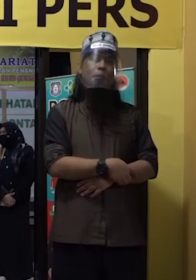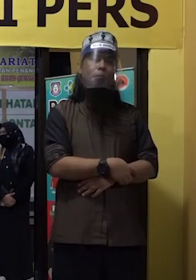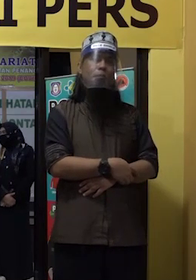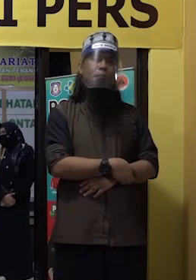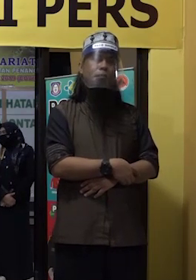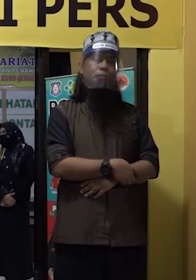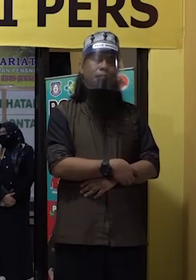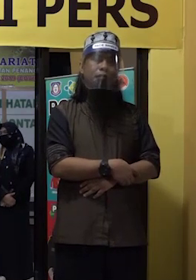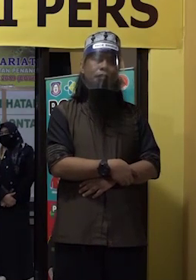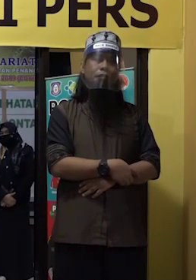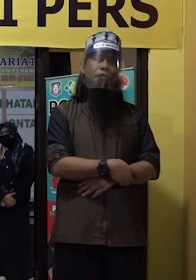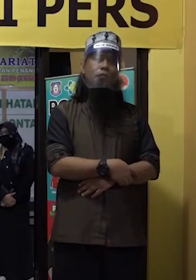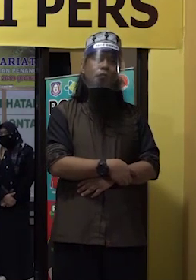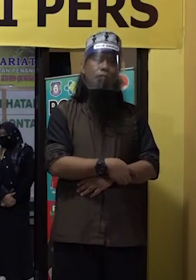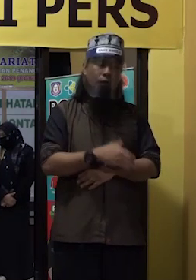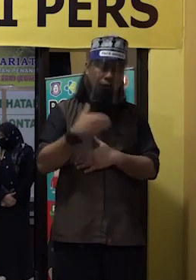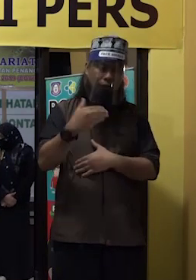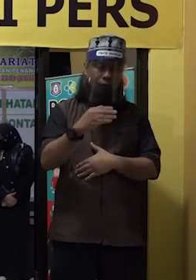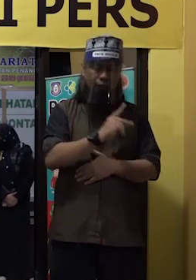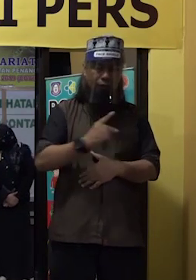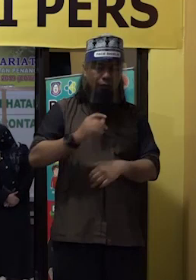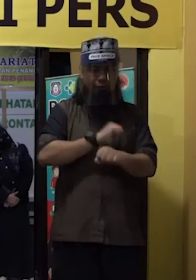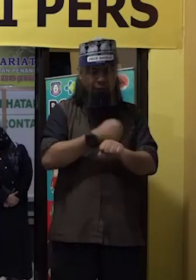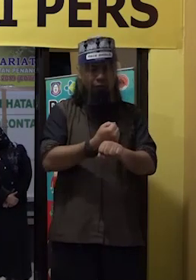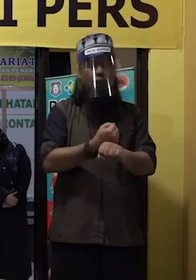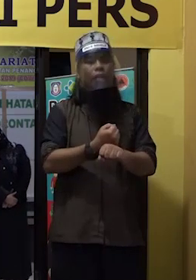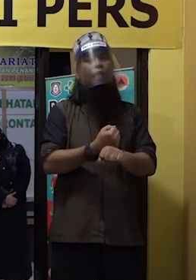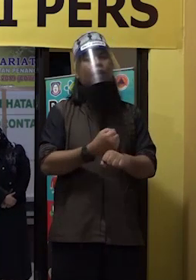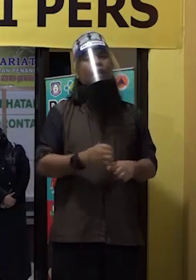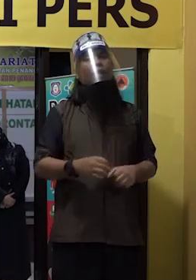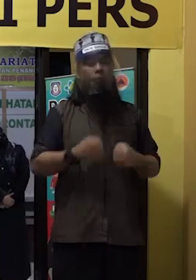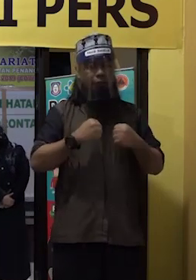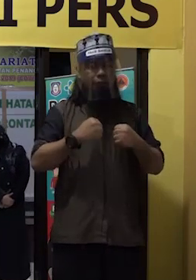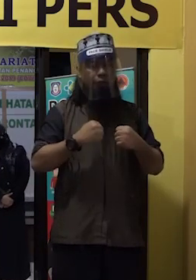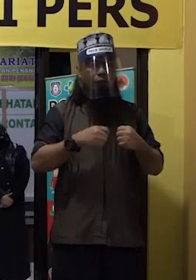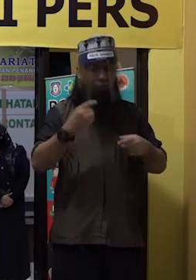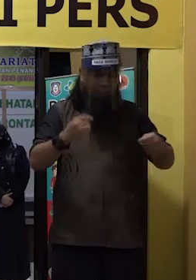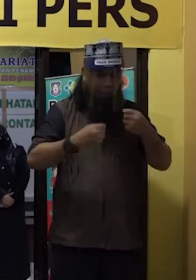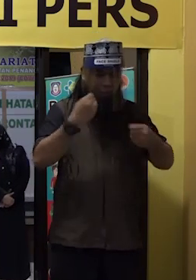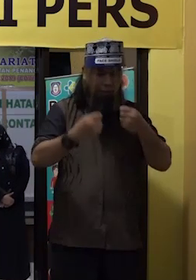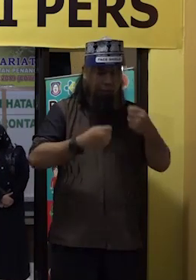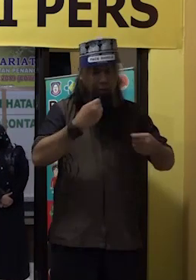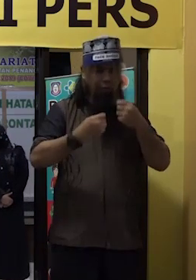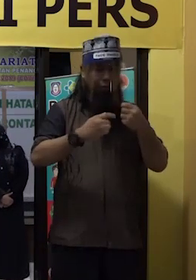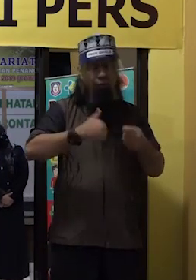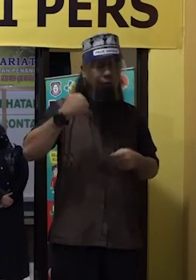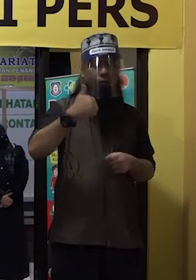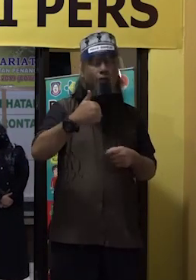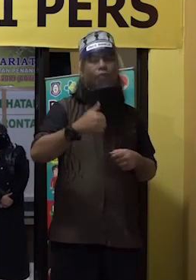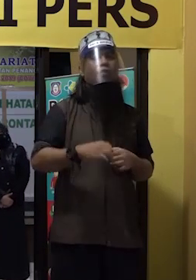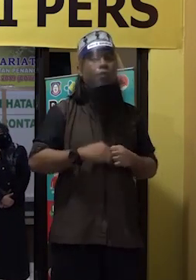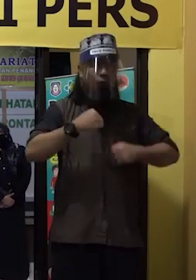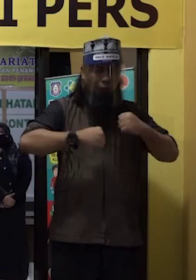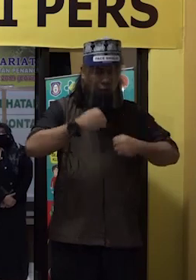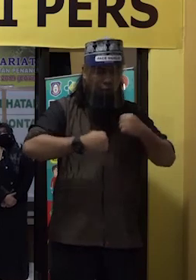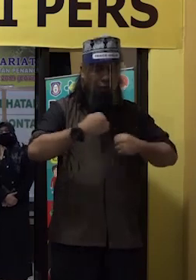pola makanan yang bergizi dan seimbang, rajin olahraga untuk meningkatkan imunitas kita.